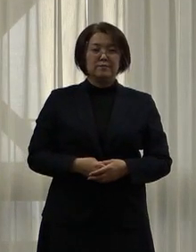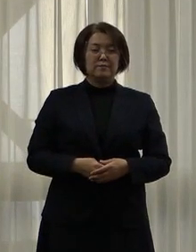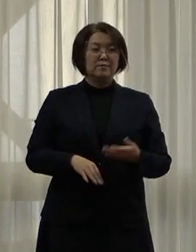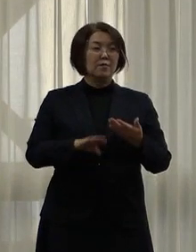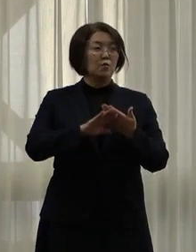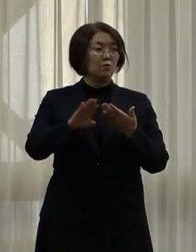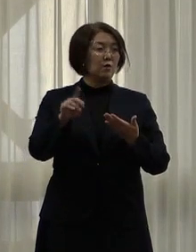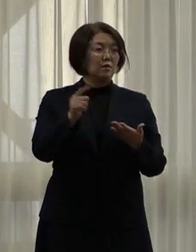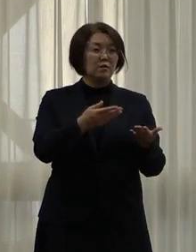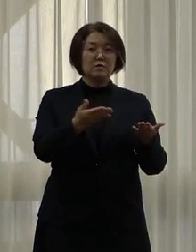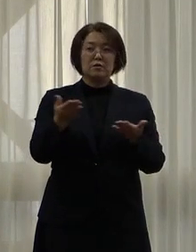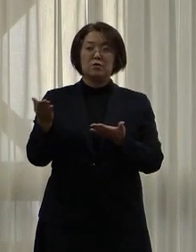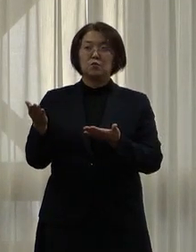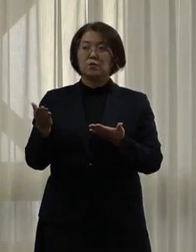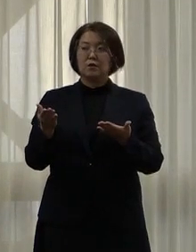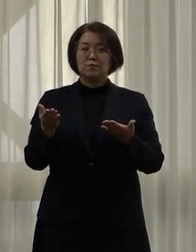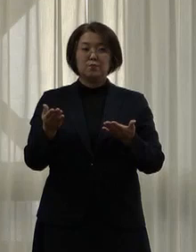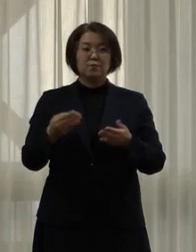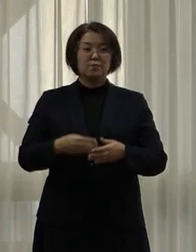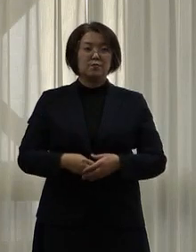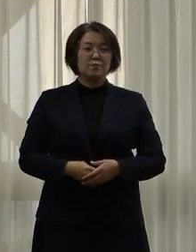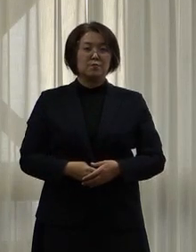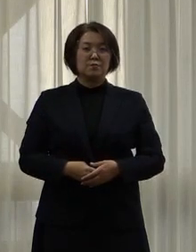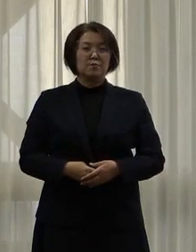。 他質問ございますか。